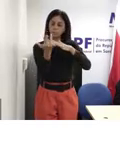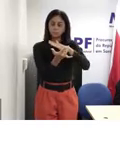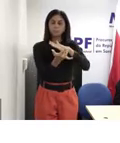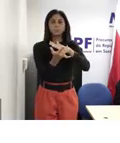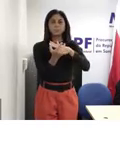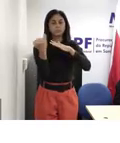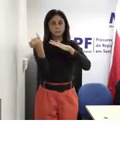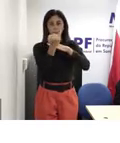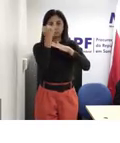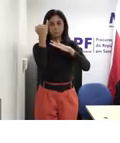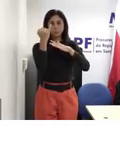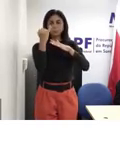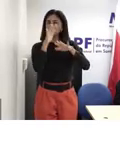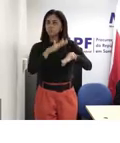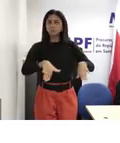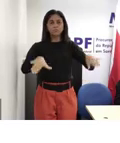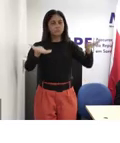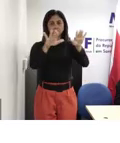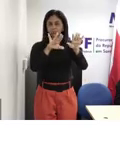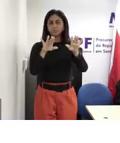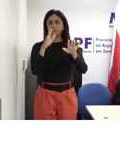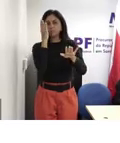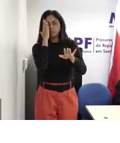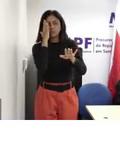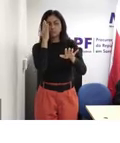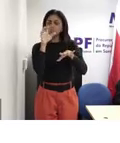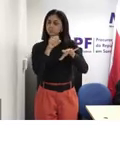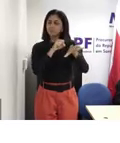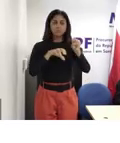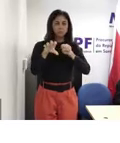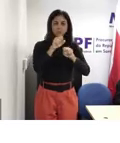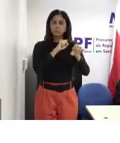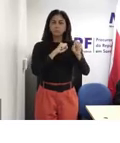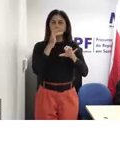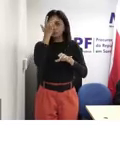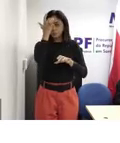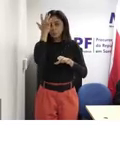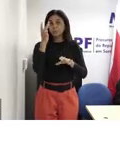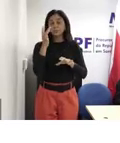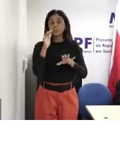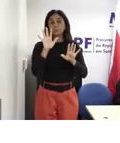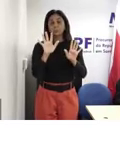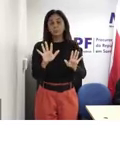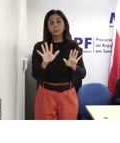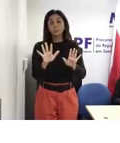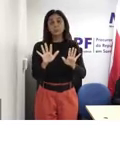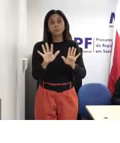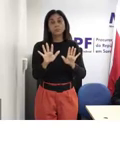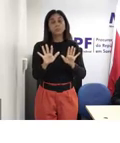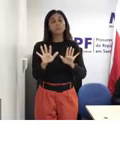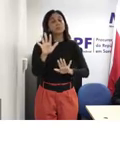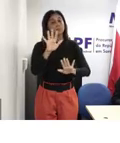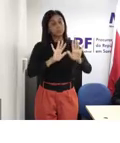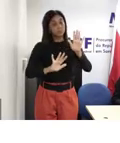imprescindível da vida o digital chegou e ele é uma necessidade mas nós temos que mitigar